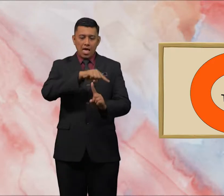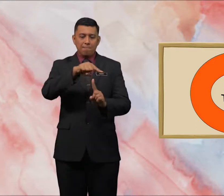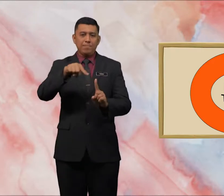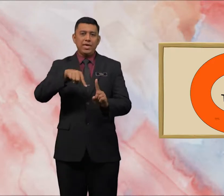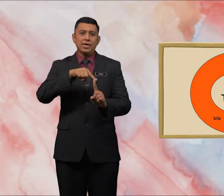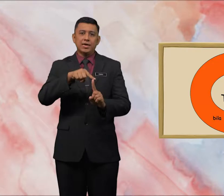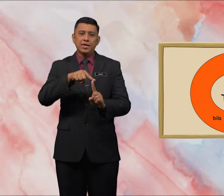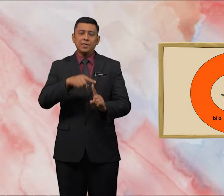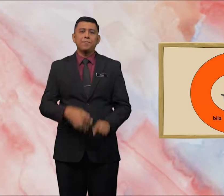bila,